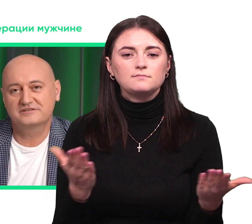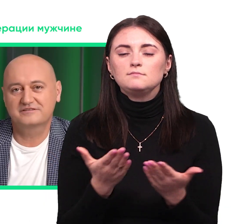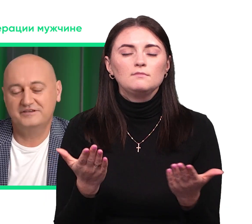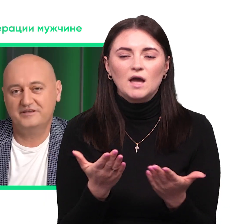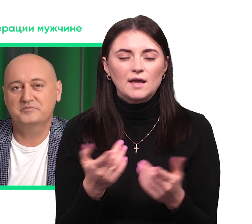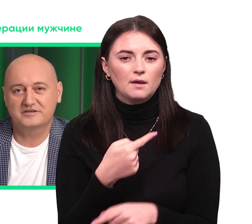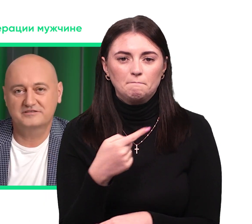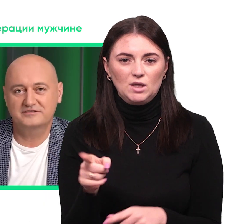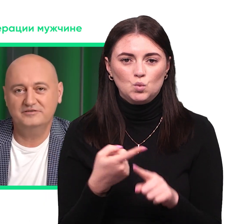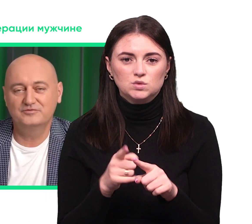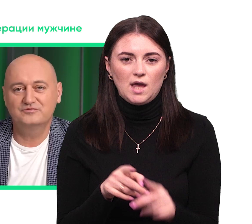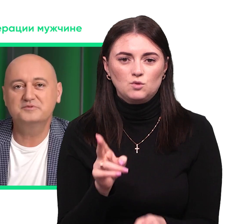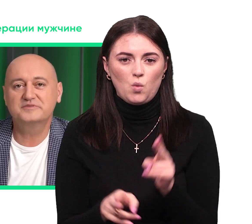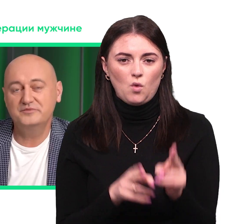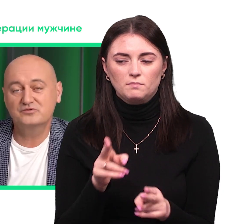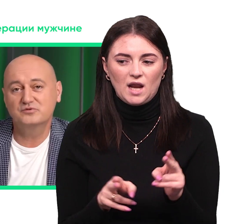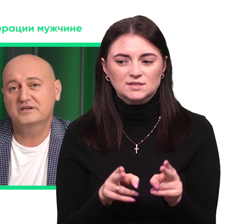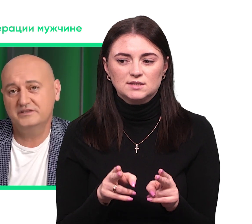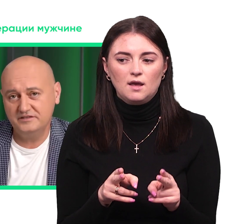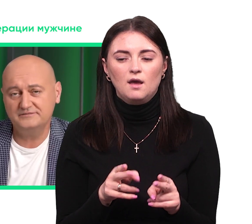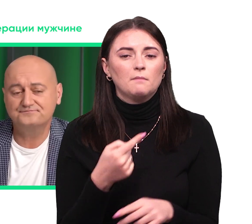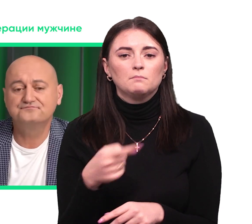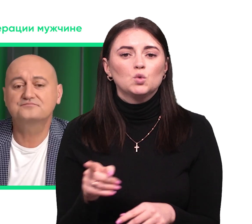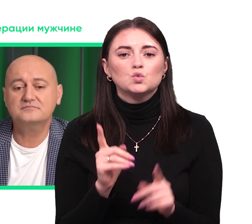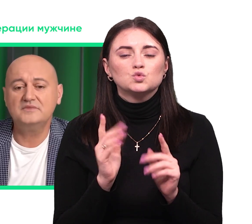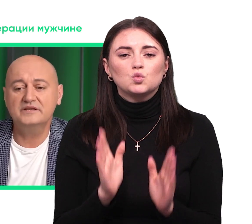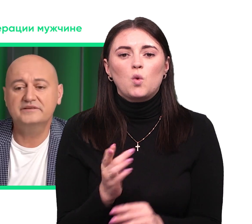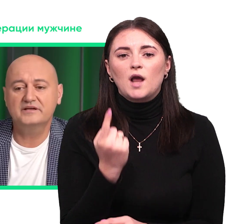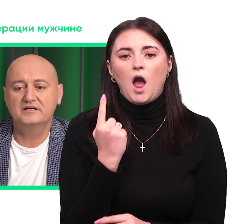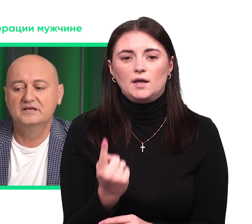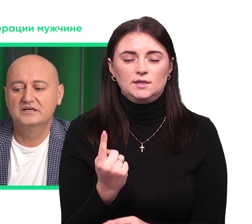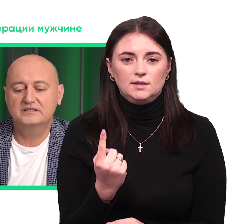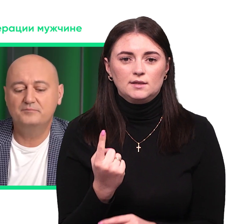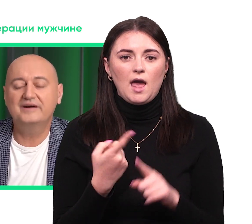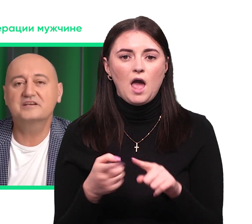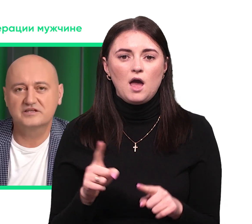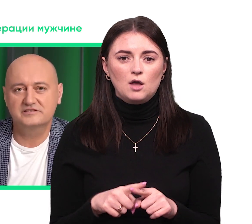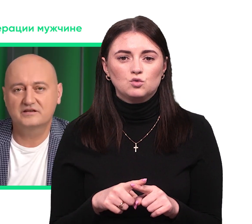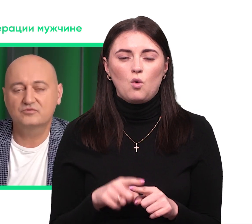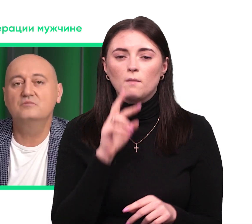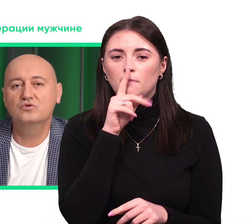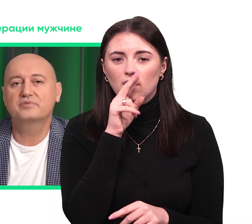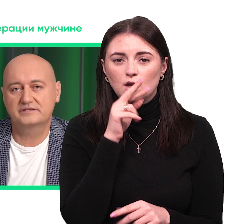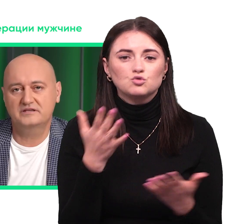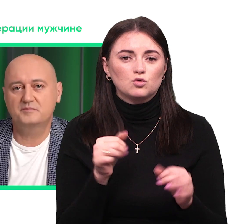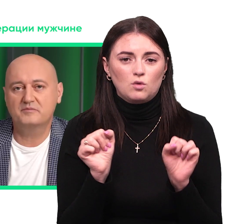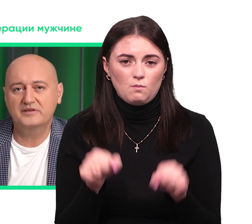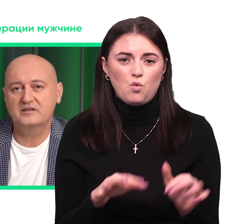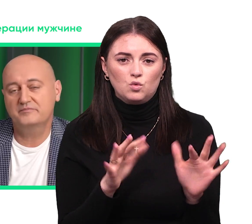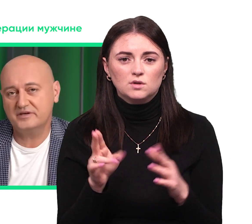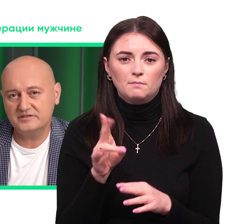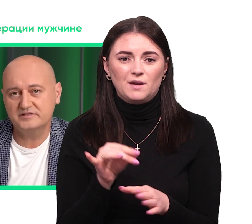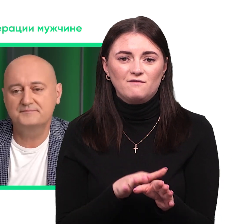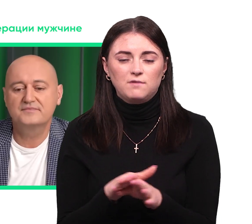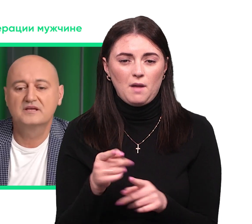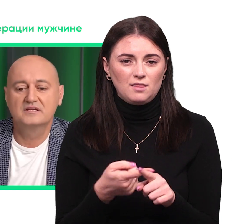минусы этой операции? Ну, в общем-то, минус только один. Это погрешности, которые могут произойти при выполнении